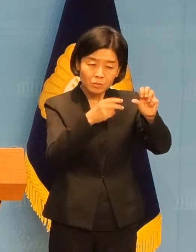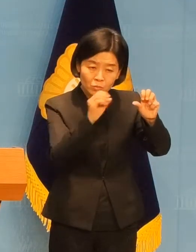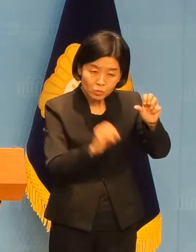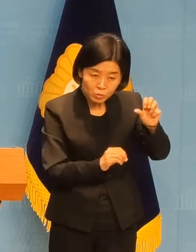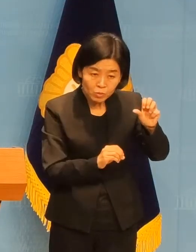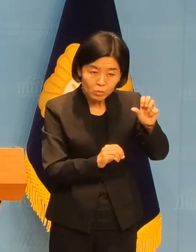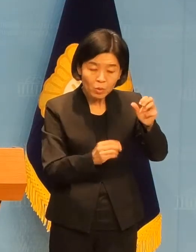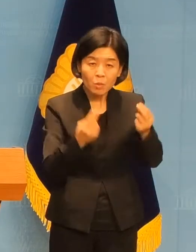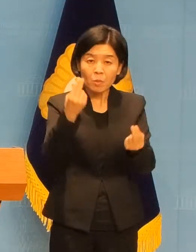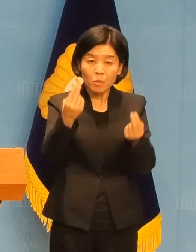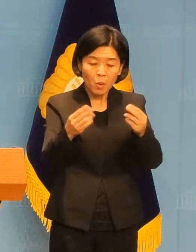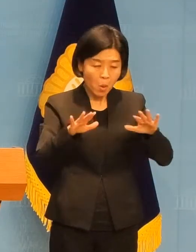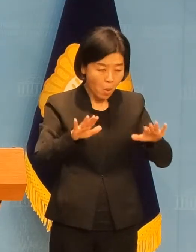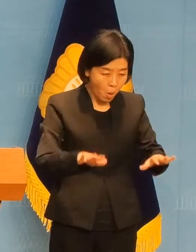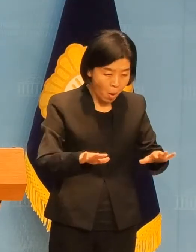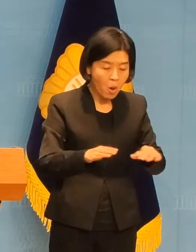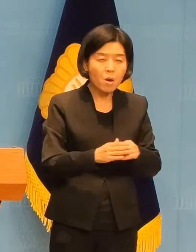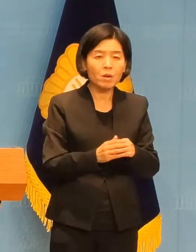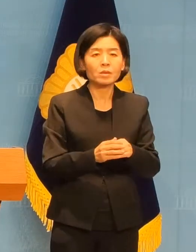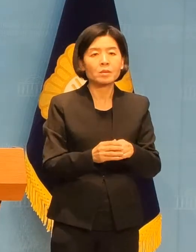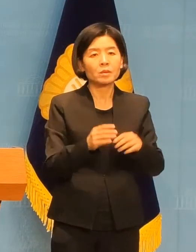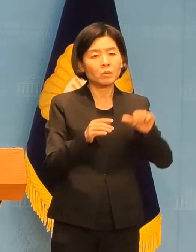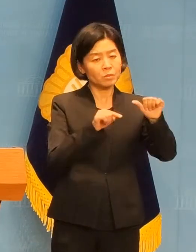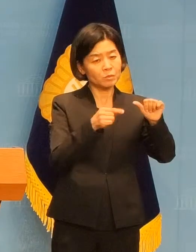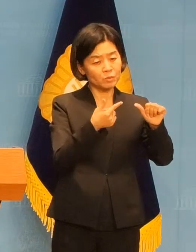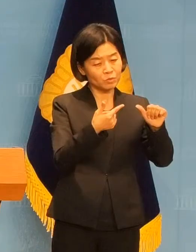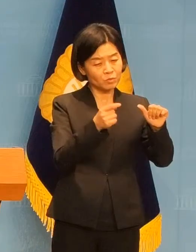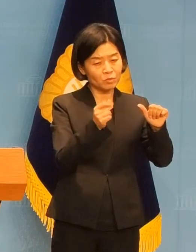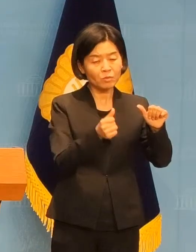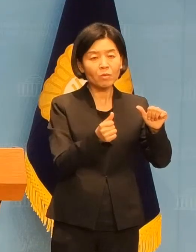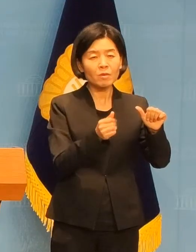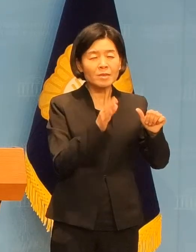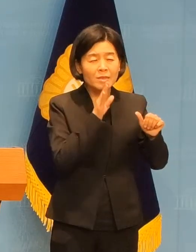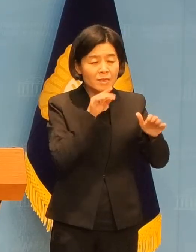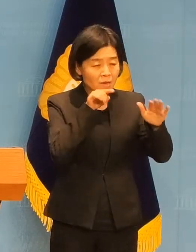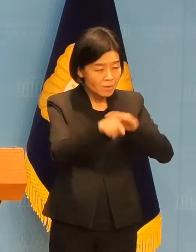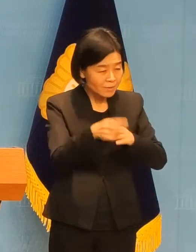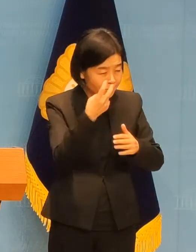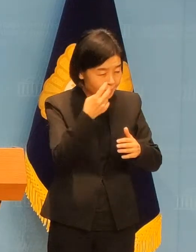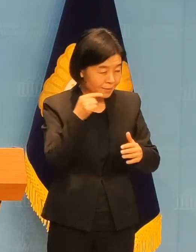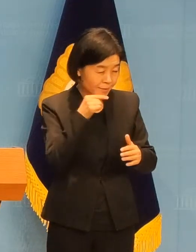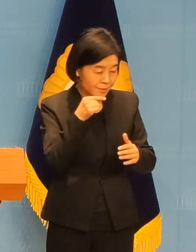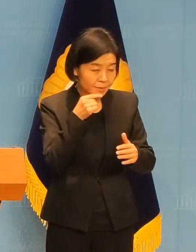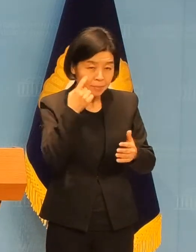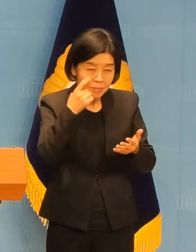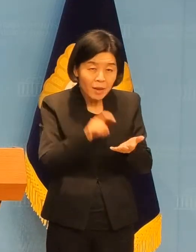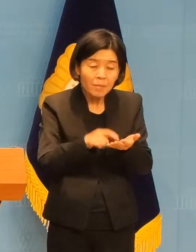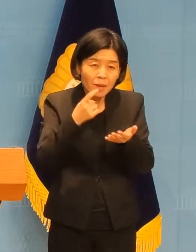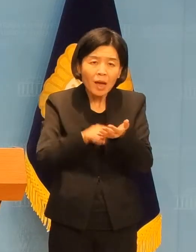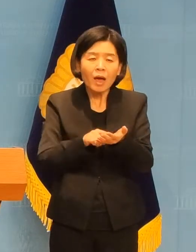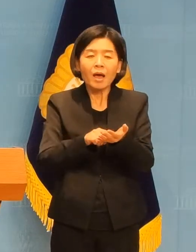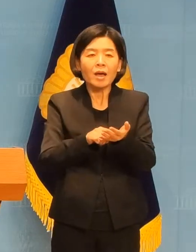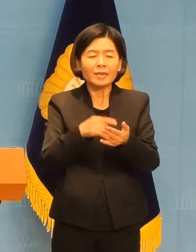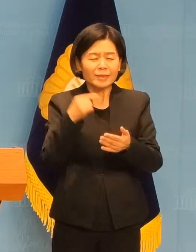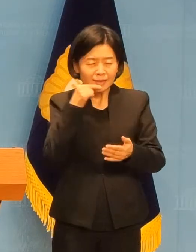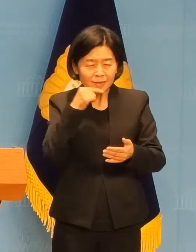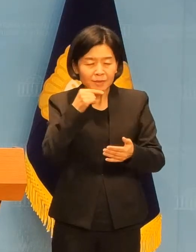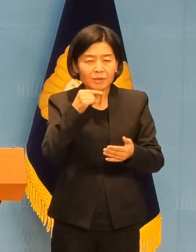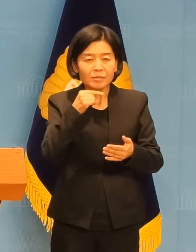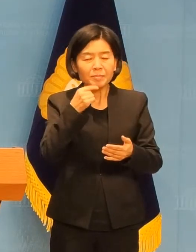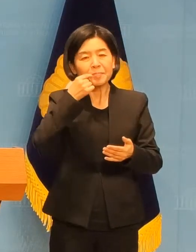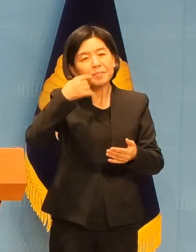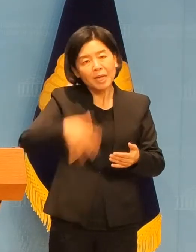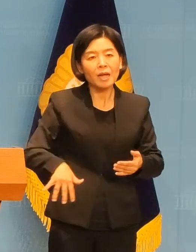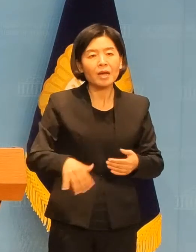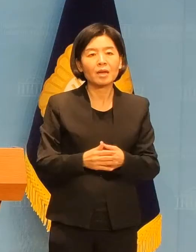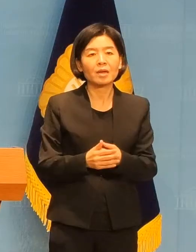35.2%였던 점을 감안하면 이 수치는 현장의 실태를 제대로 포착하지 못했다는 것을 보여줍니다.